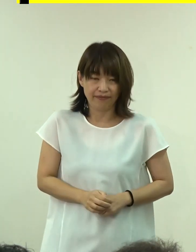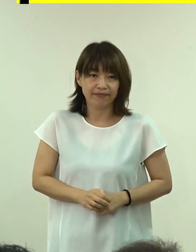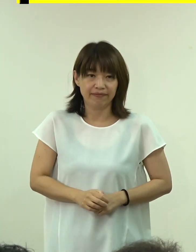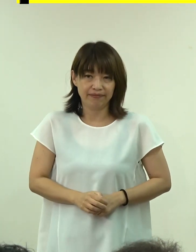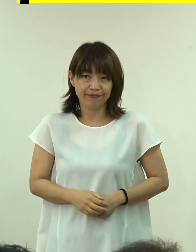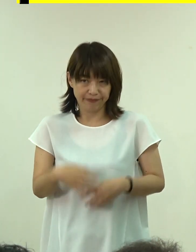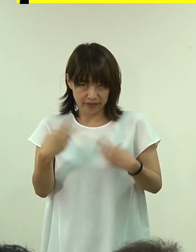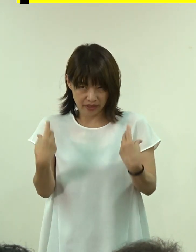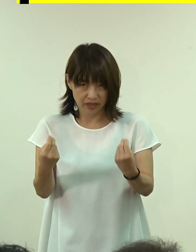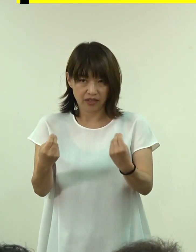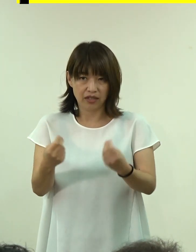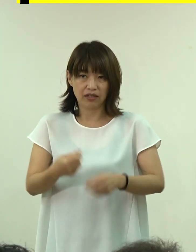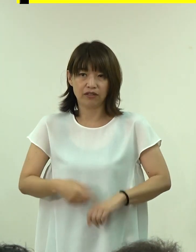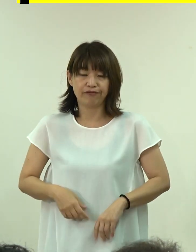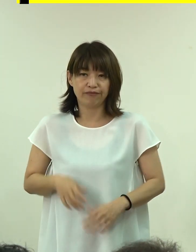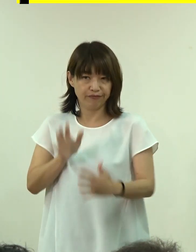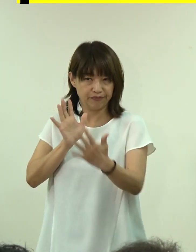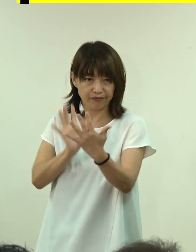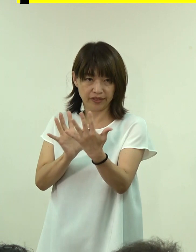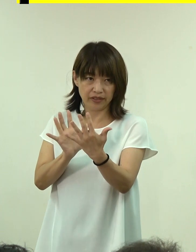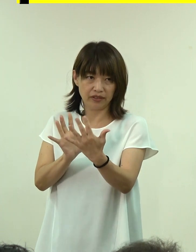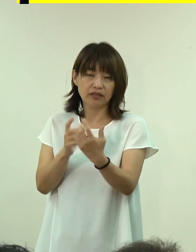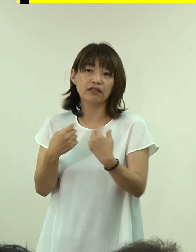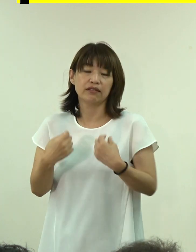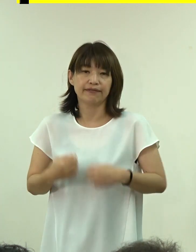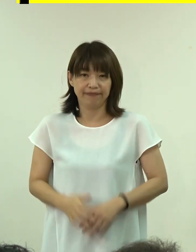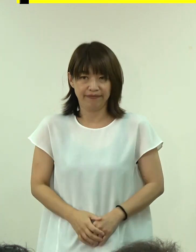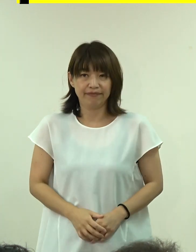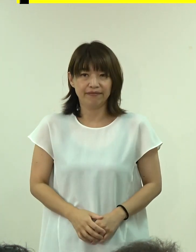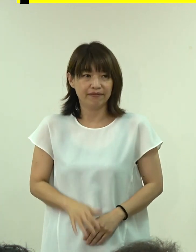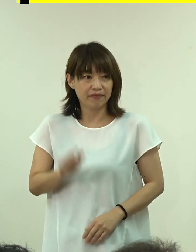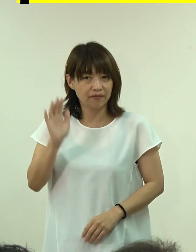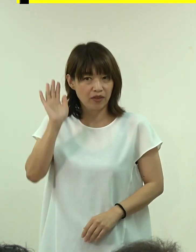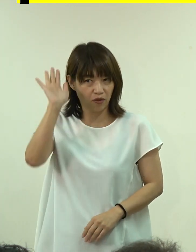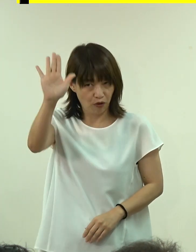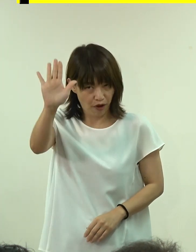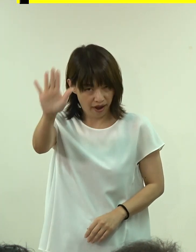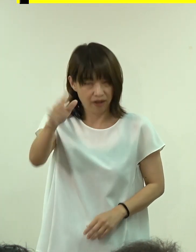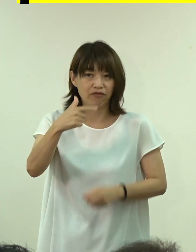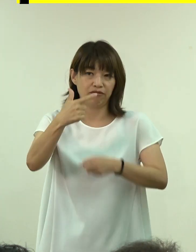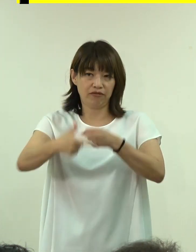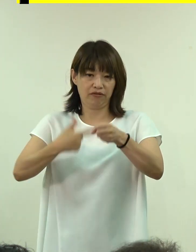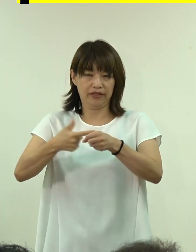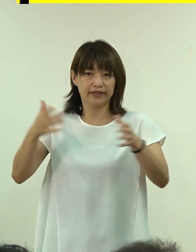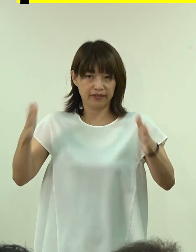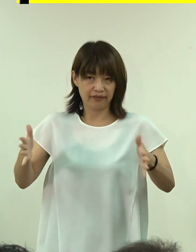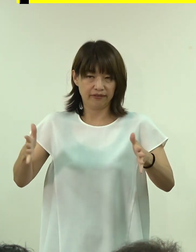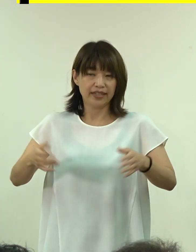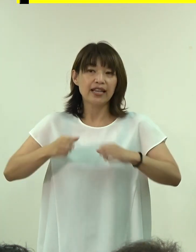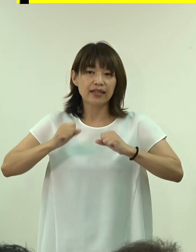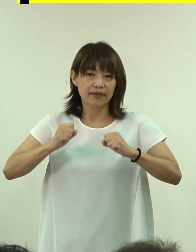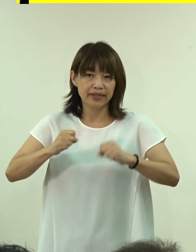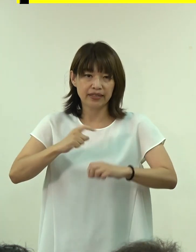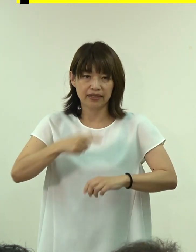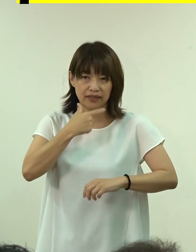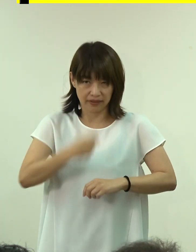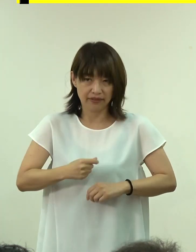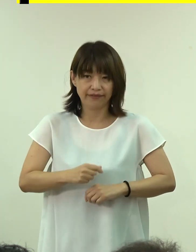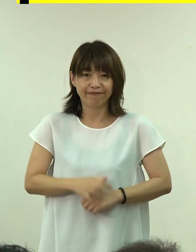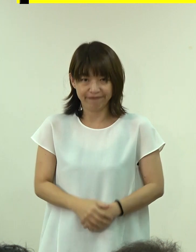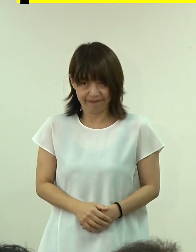しっかりと向き合いながらこれからこれからの6年頑張っていきたいとおもい